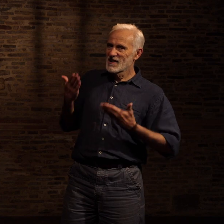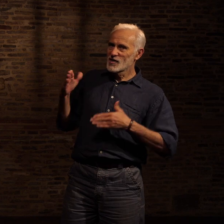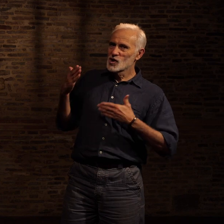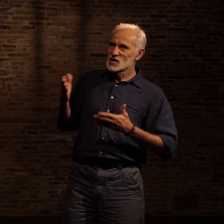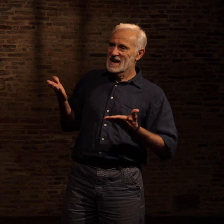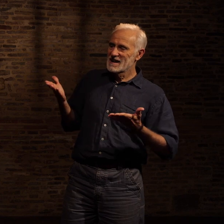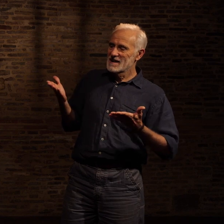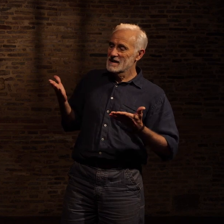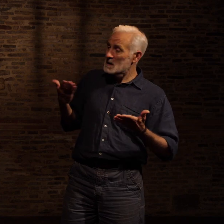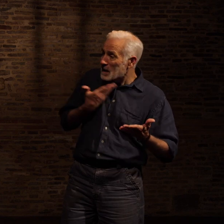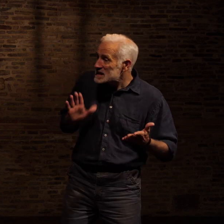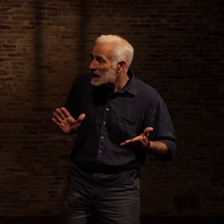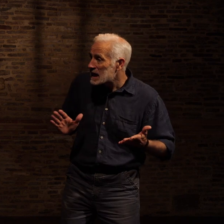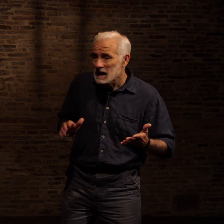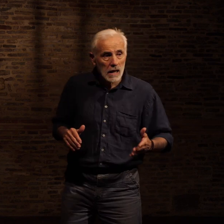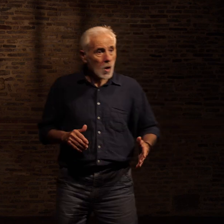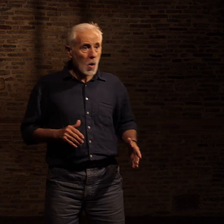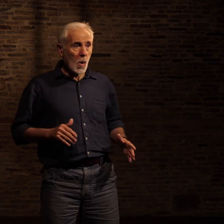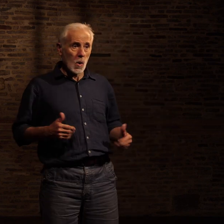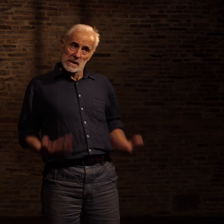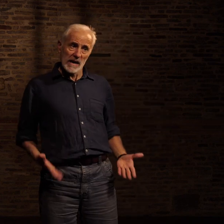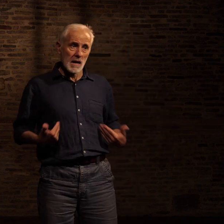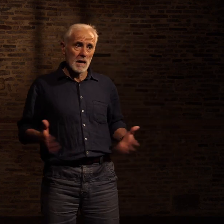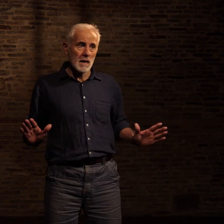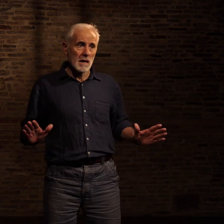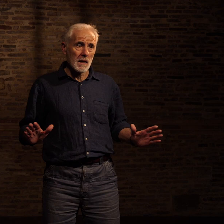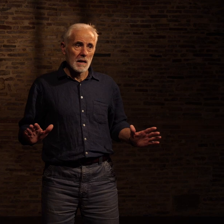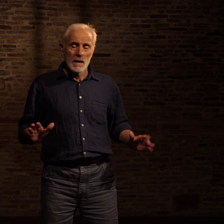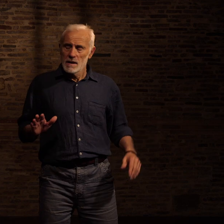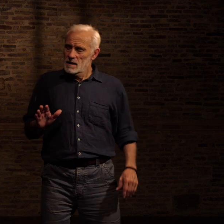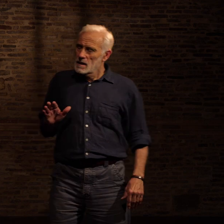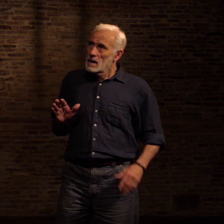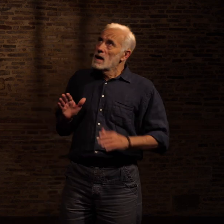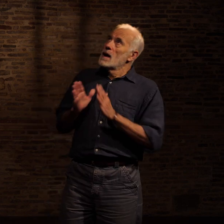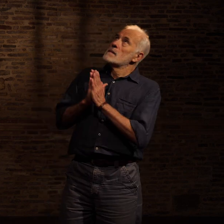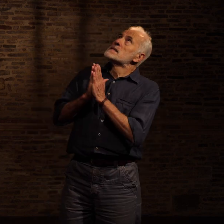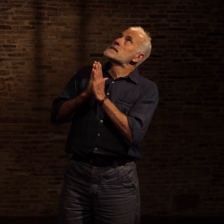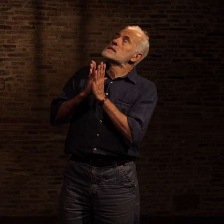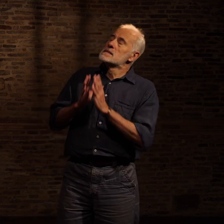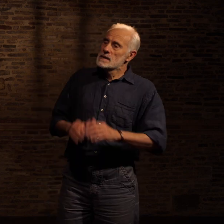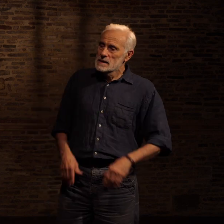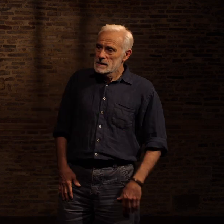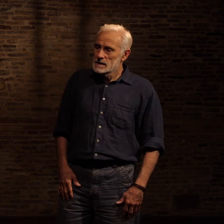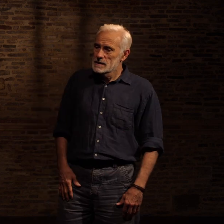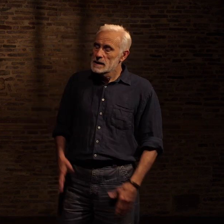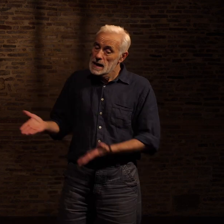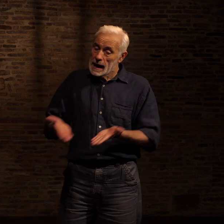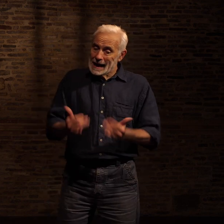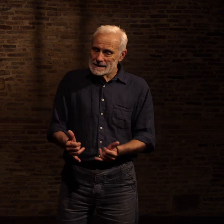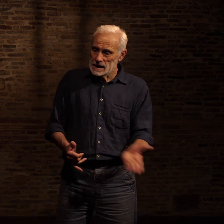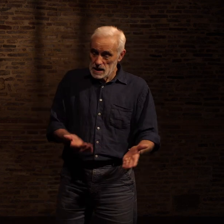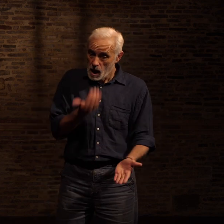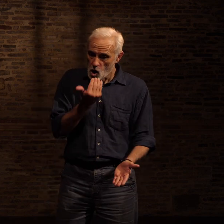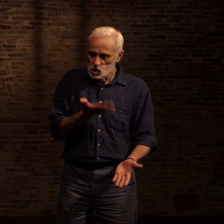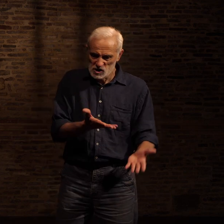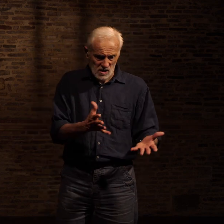tu n'es pas blessé non madame ça va merci mon dieu maintenant assis toi et mange